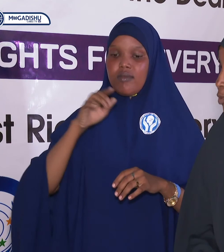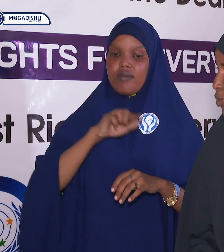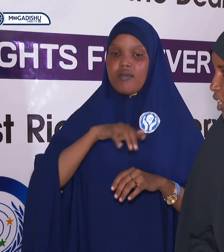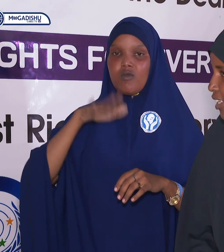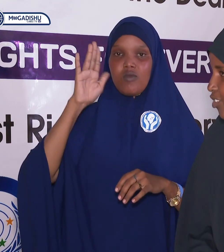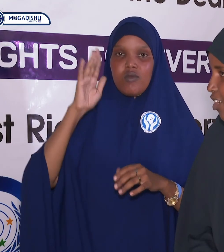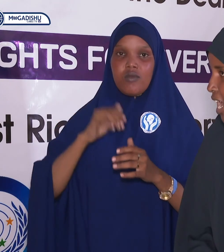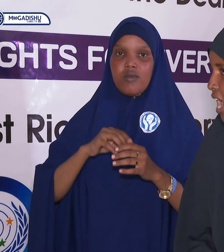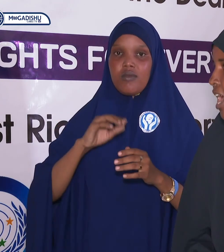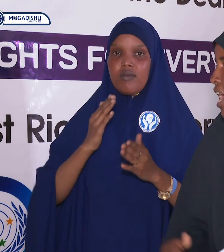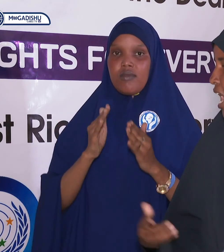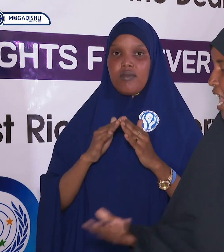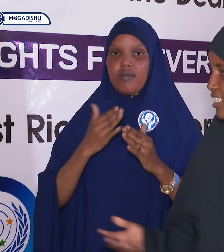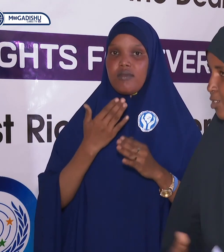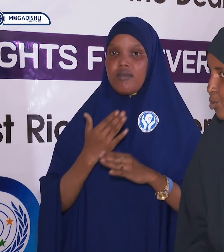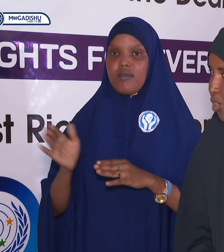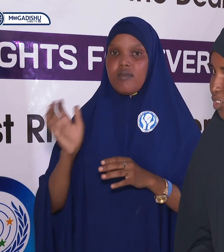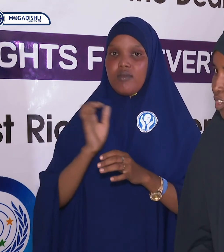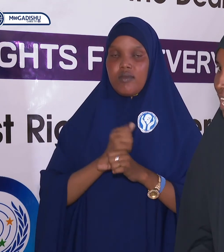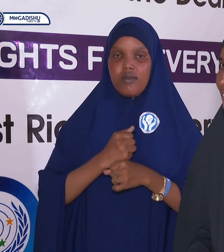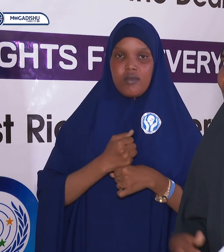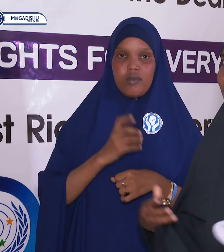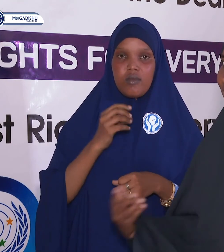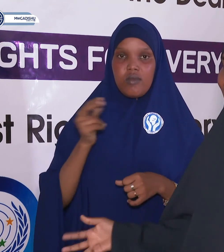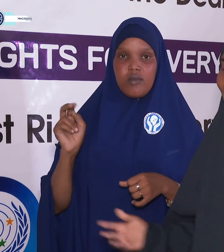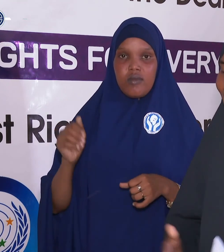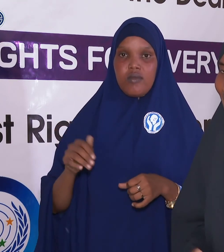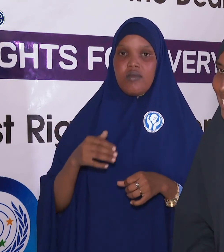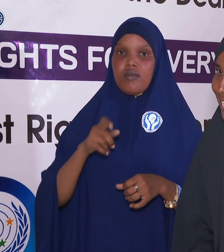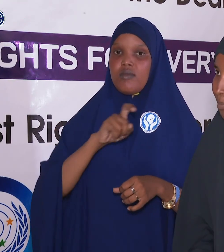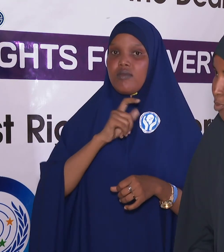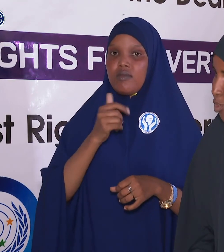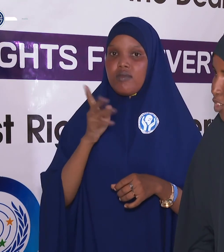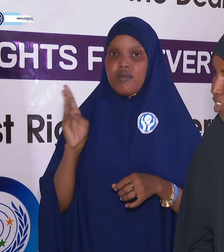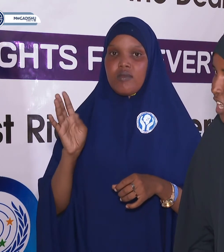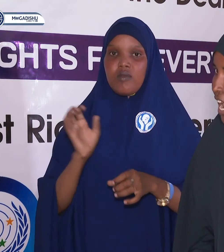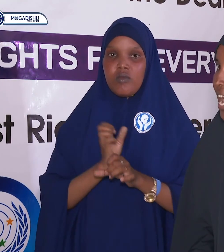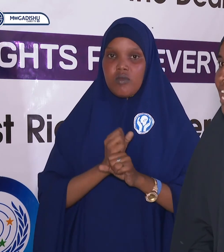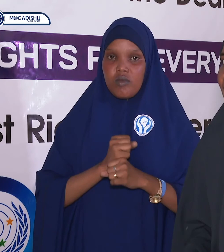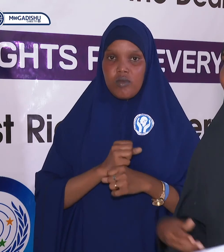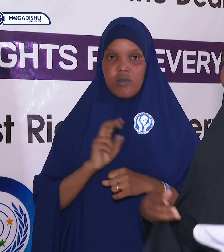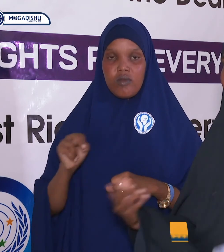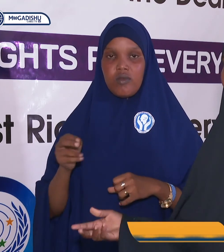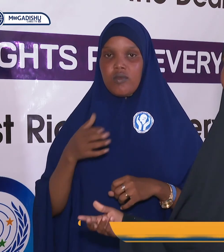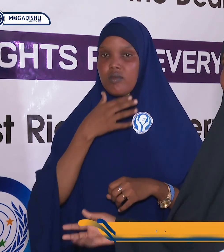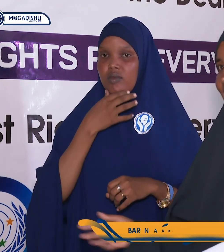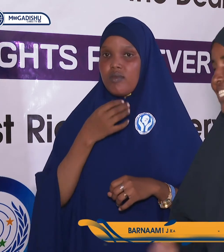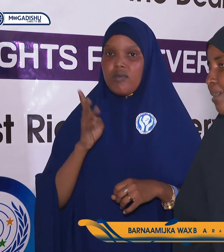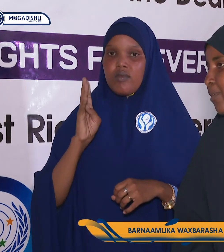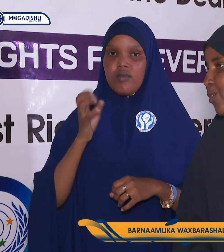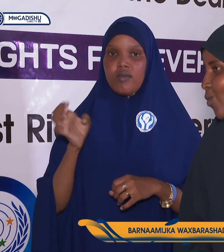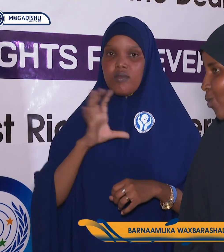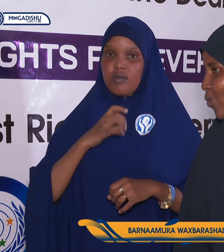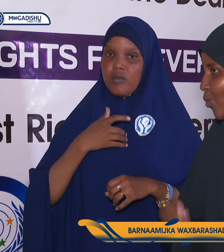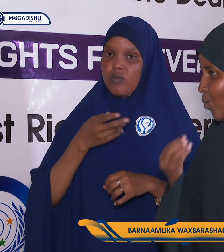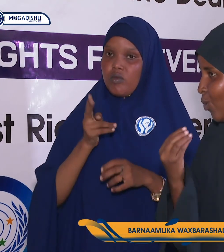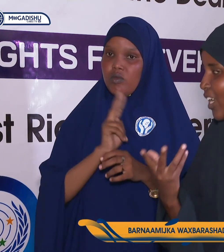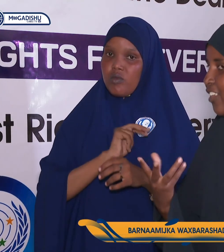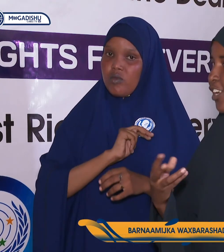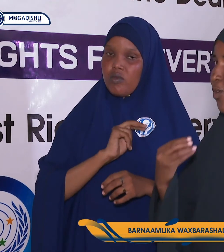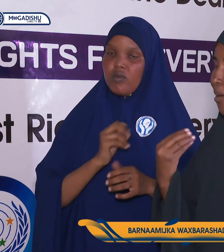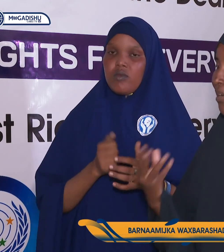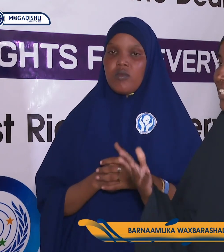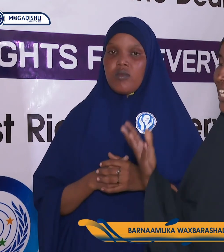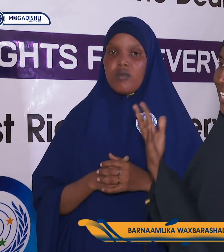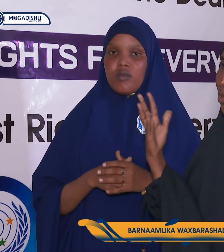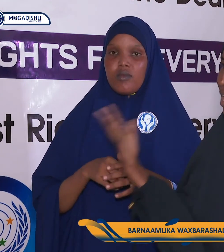غرغونا يلان دونا حاس نقن دونا اما نن حاسلب نقن دونا عروتي سن اسبا